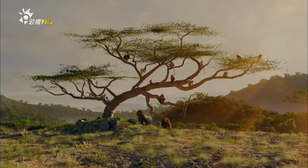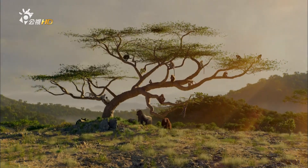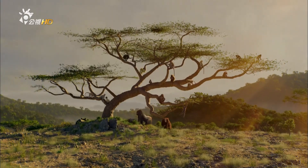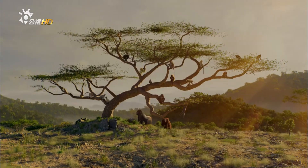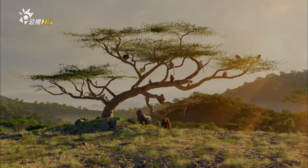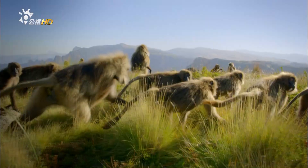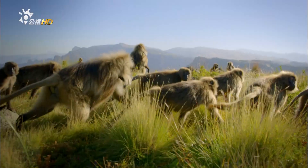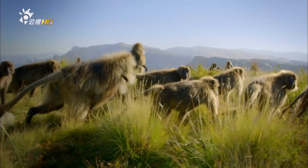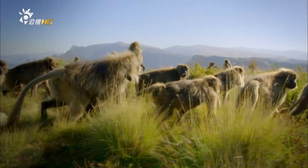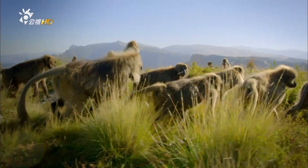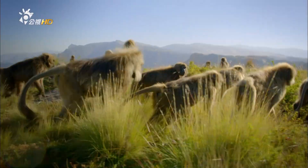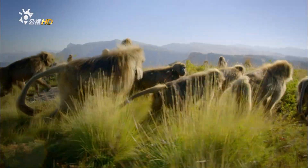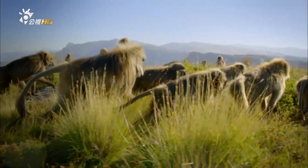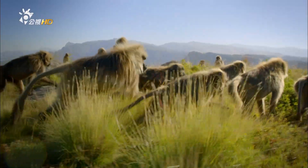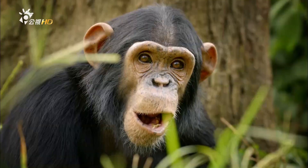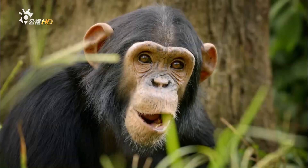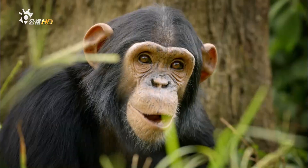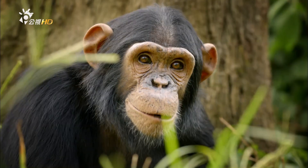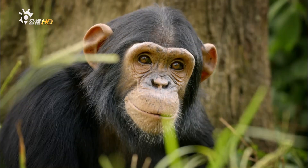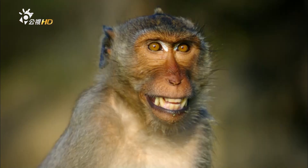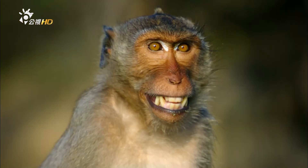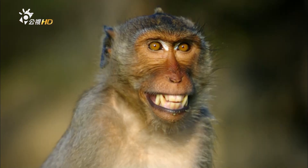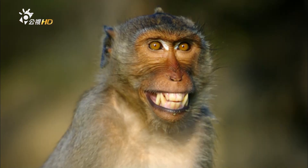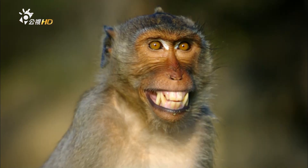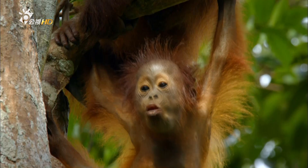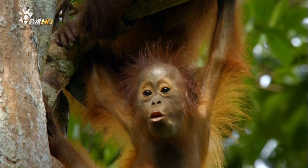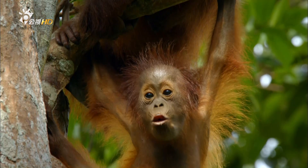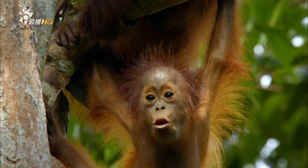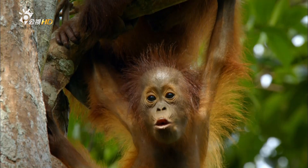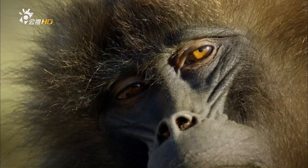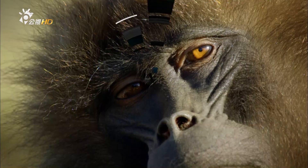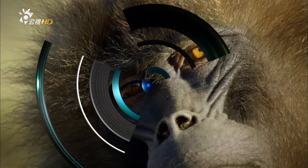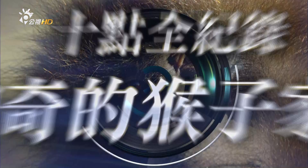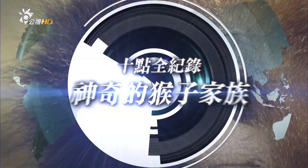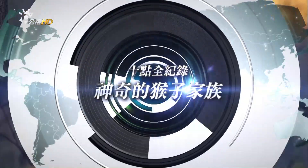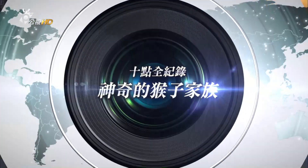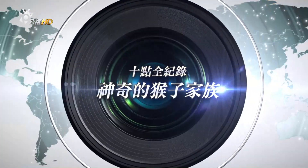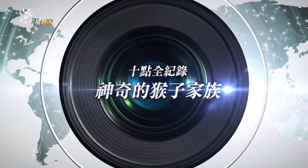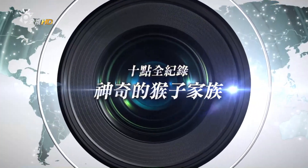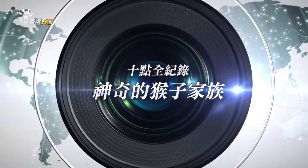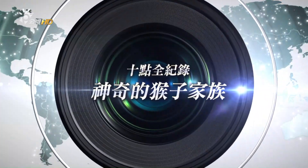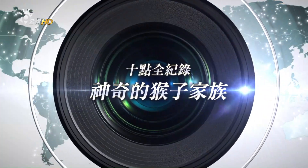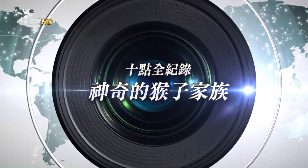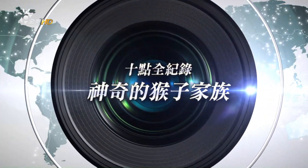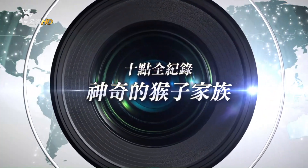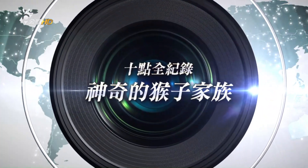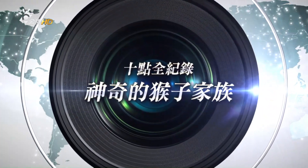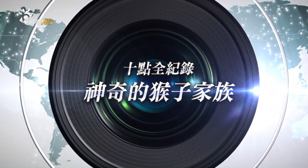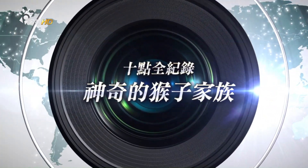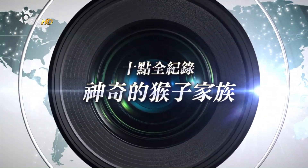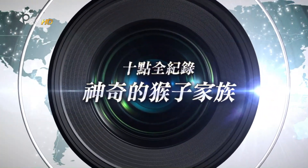从亚洲到非洲到美洲的各种灵长类猿猴，充分了解绅士大调查，